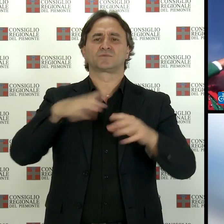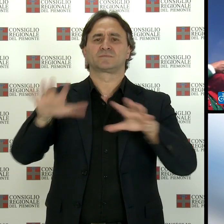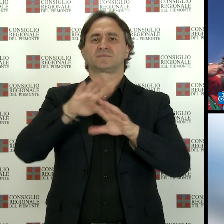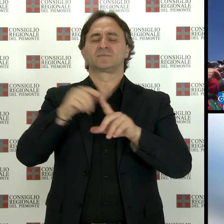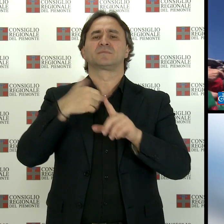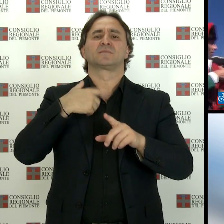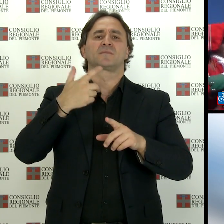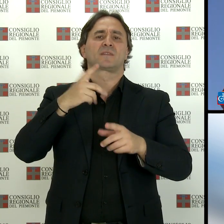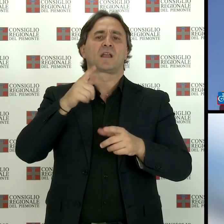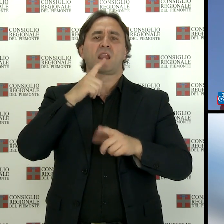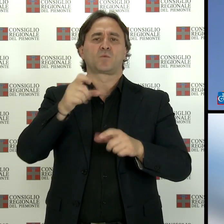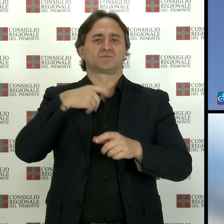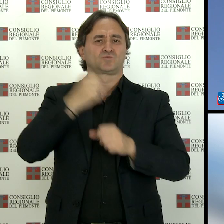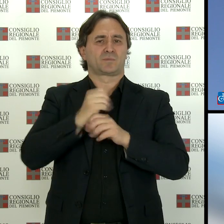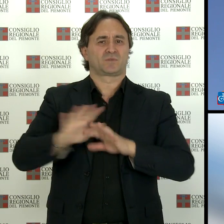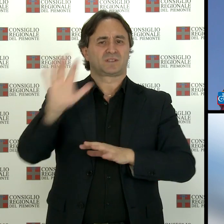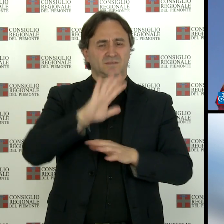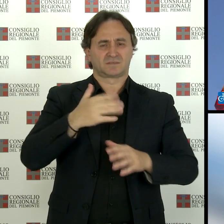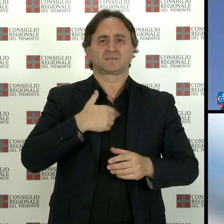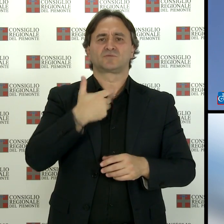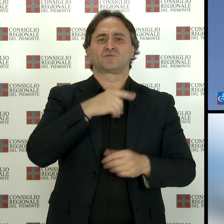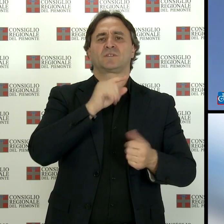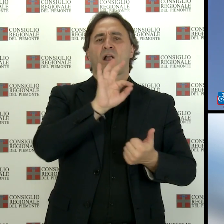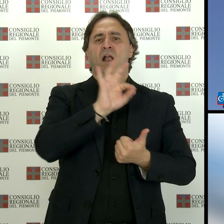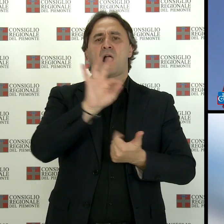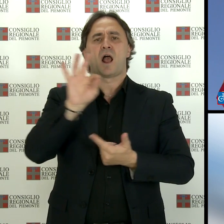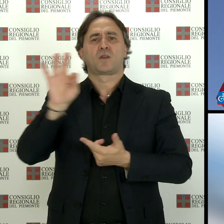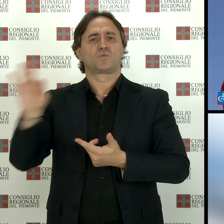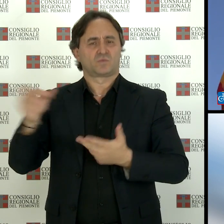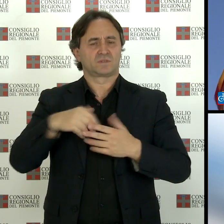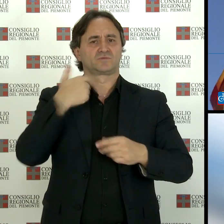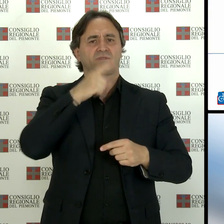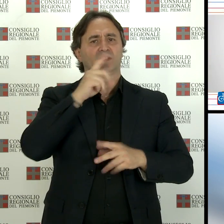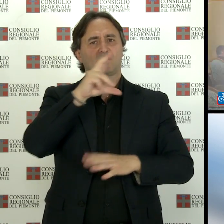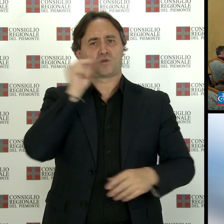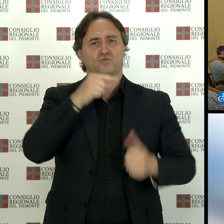occitana, franco-provenzale, francese e valser, incentivandone la conoscenza.